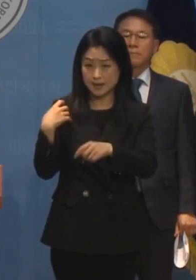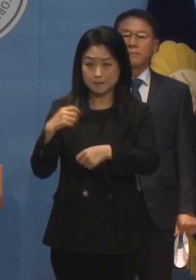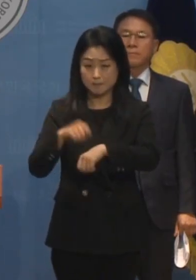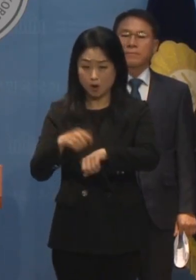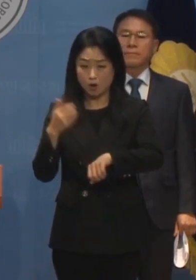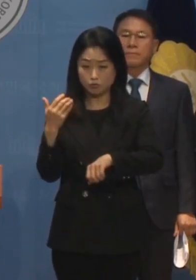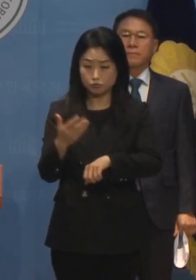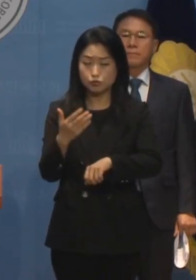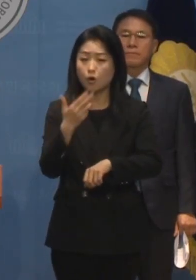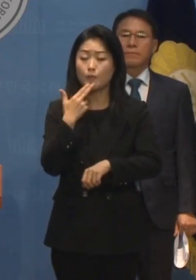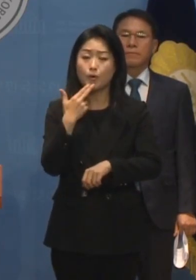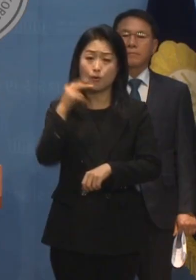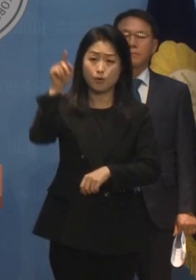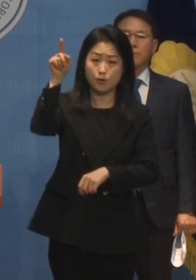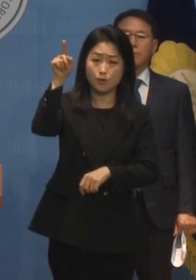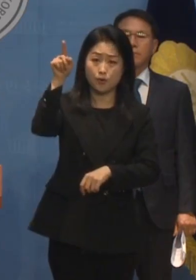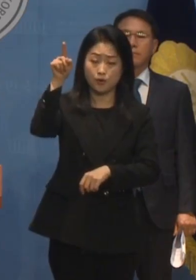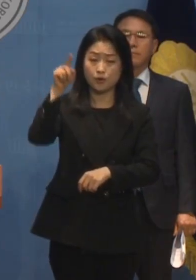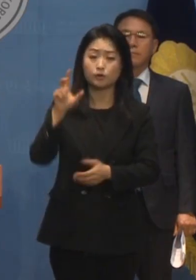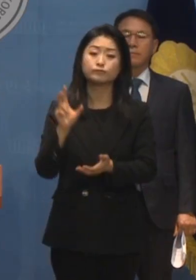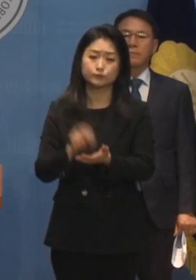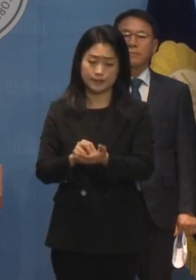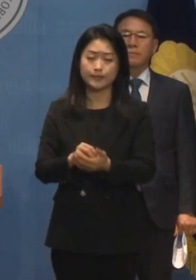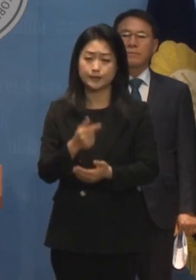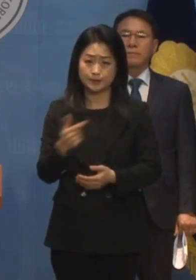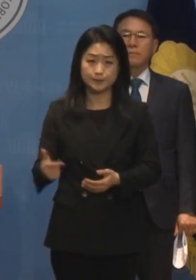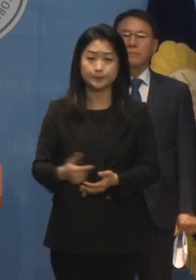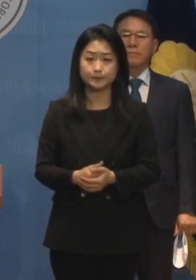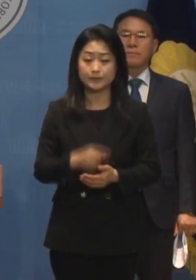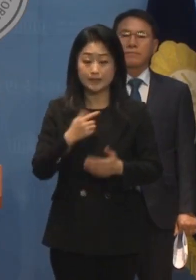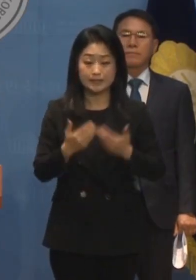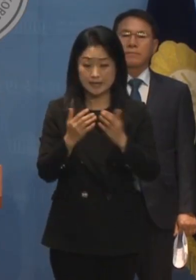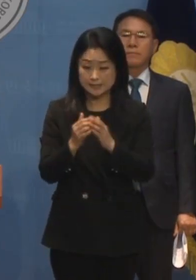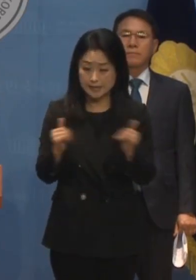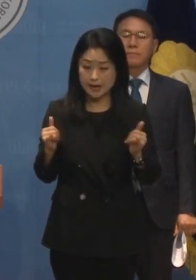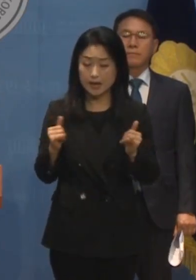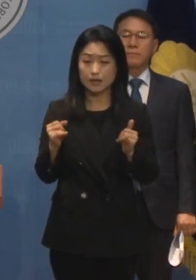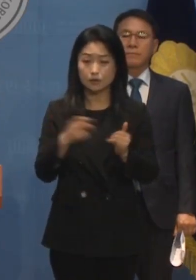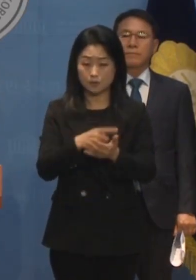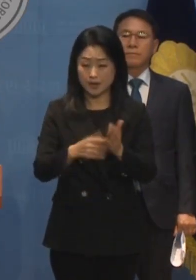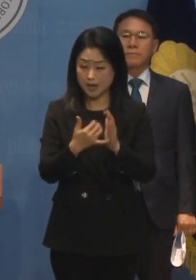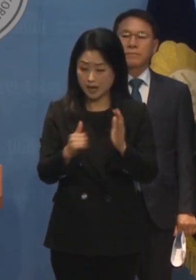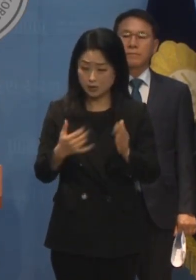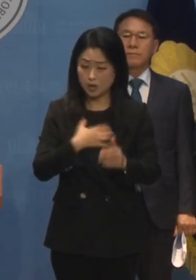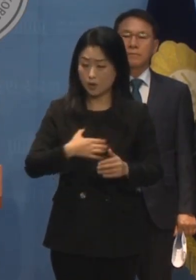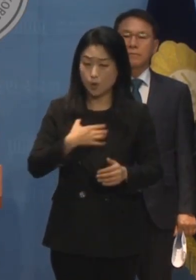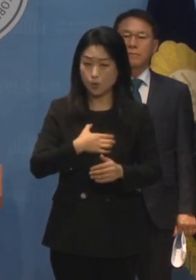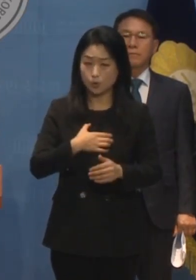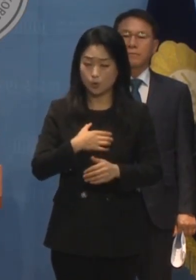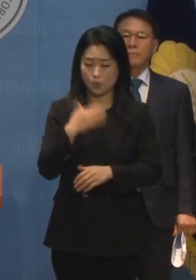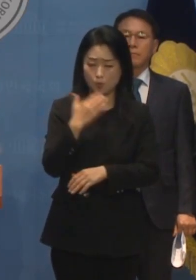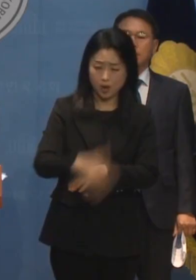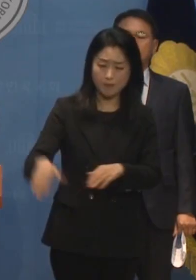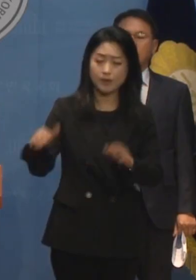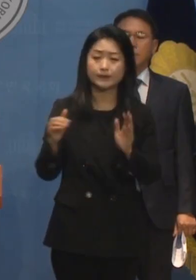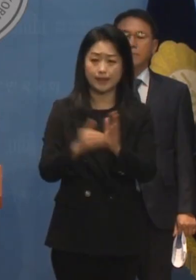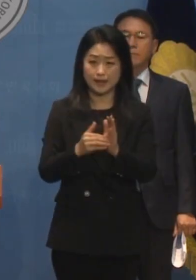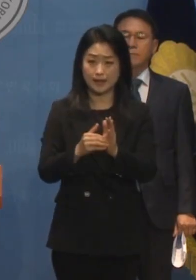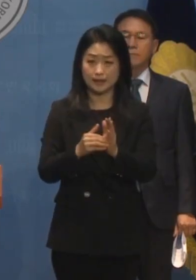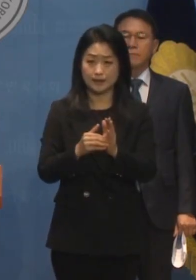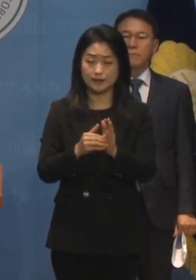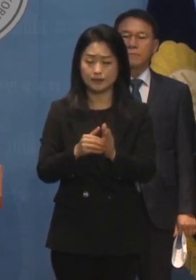데 있어 무책임한 태도를 보였습니다. 희생자와 유족들의 고통을 외면하였습니다.